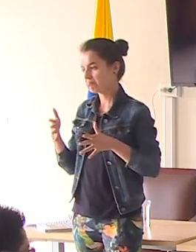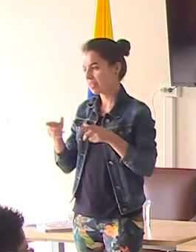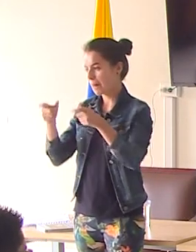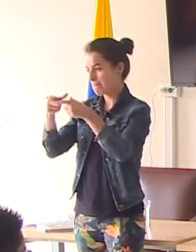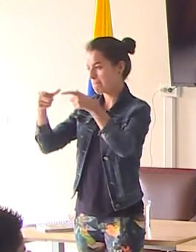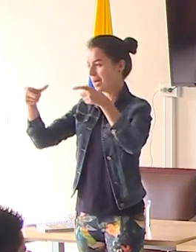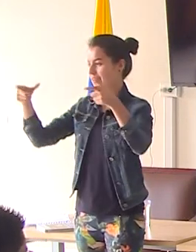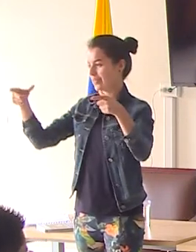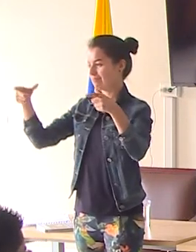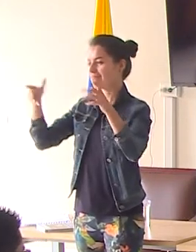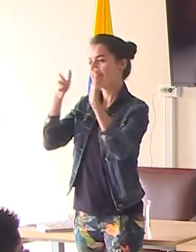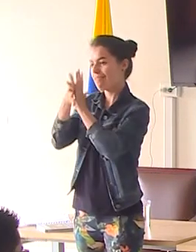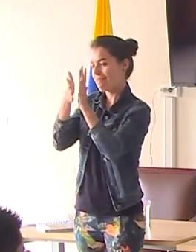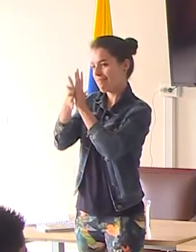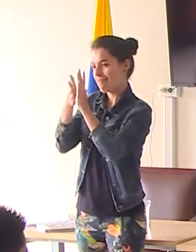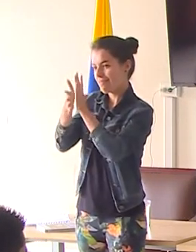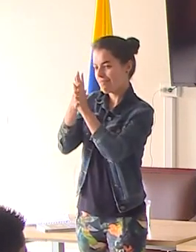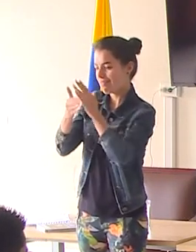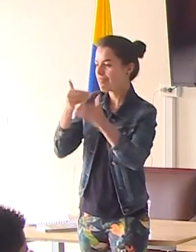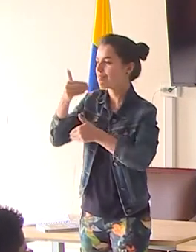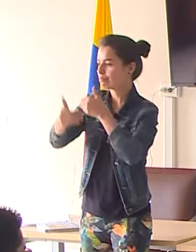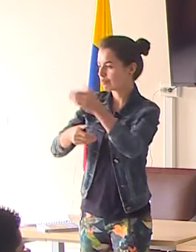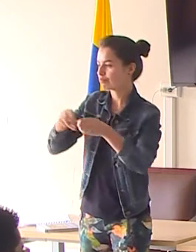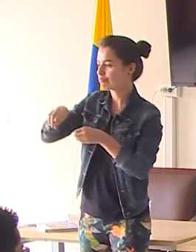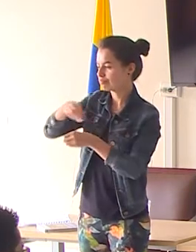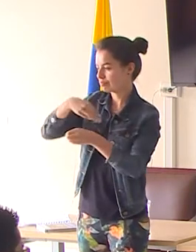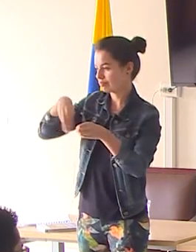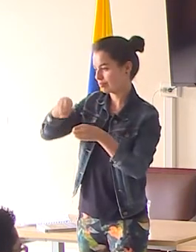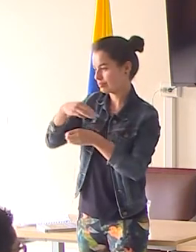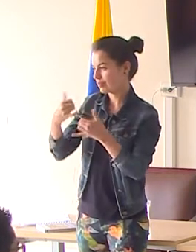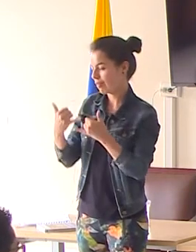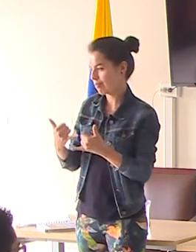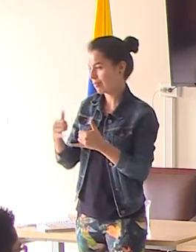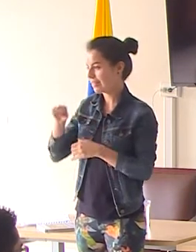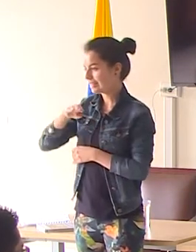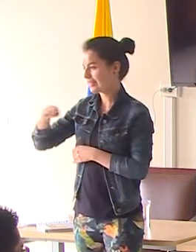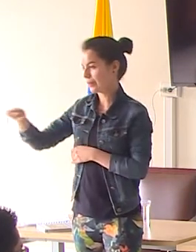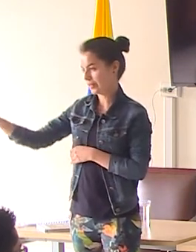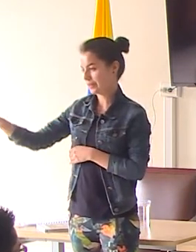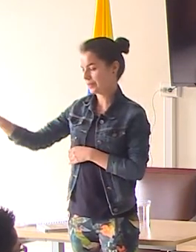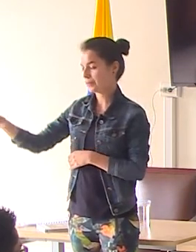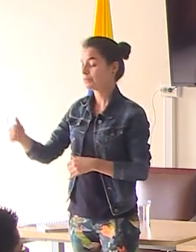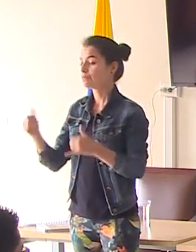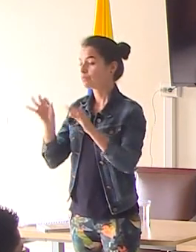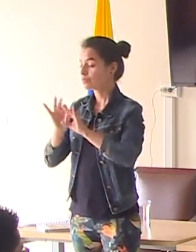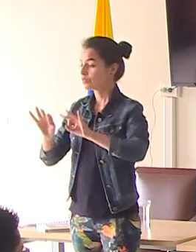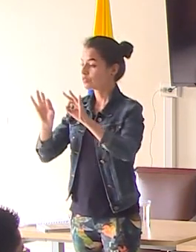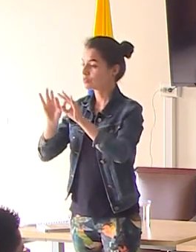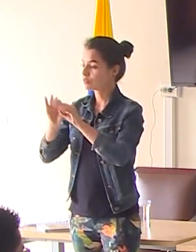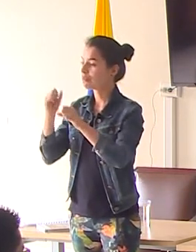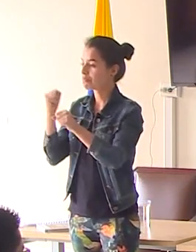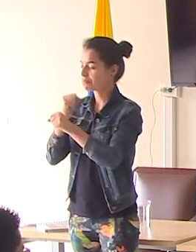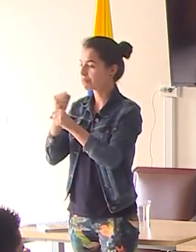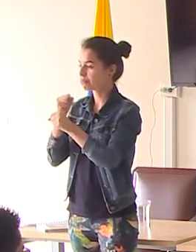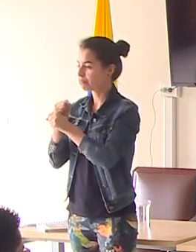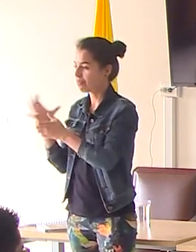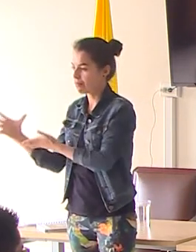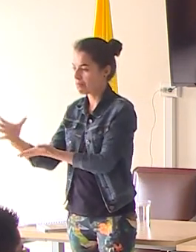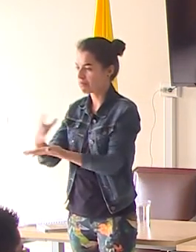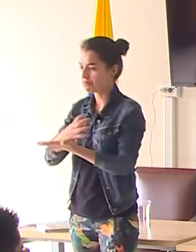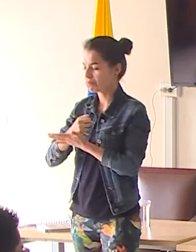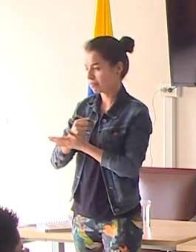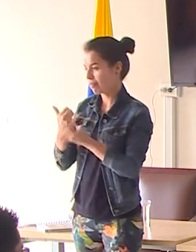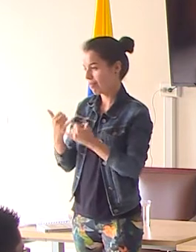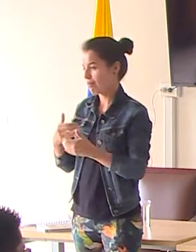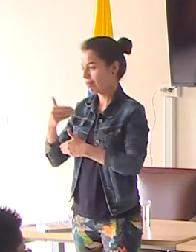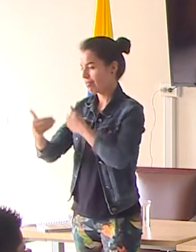funcionales proceso urbanización lo que se viene presentando en la sabana es importante esto hace parte del trabajo que estoy desarrollando